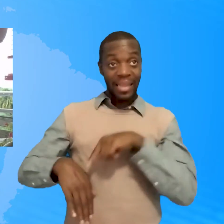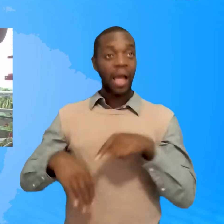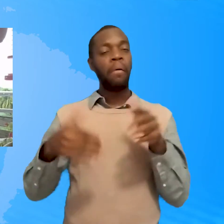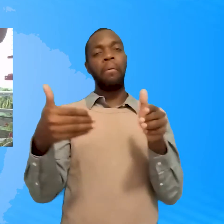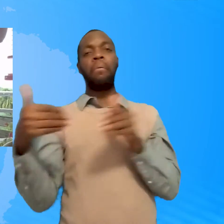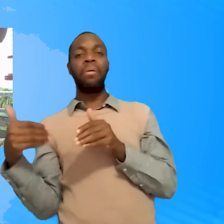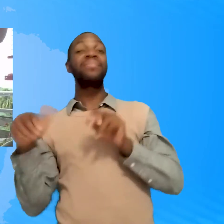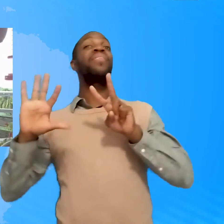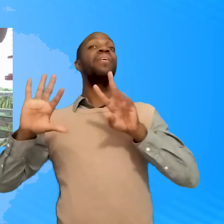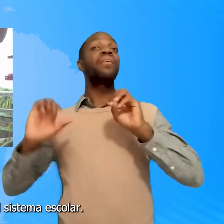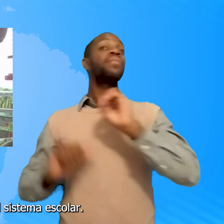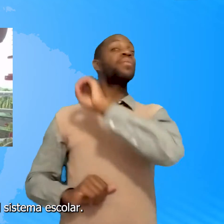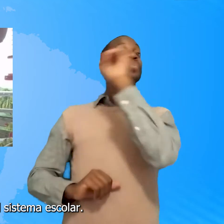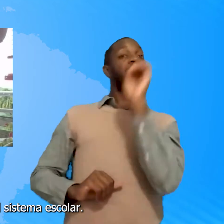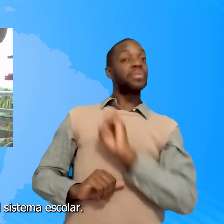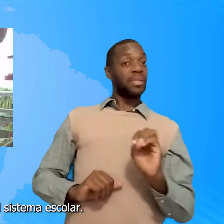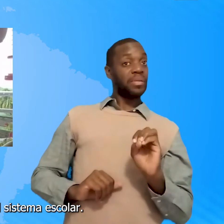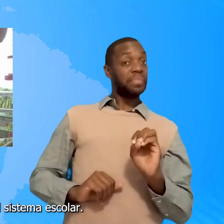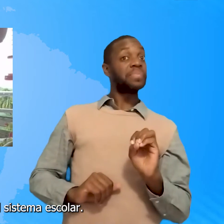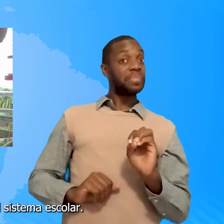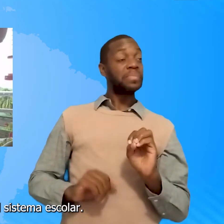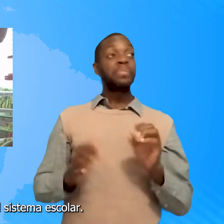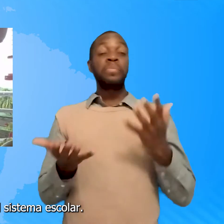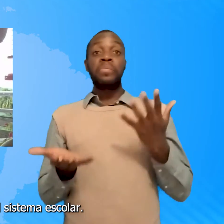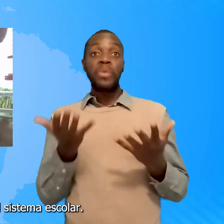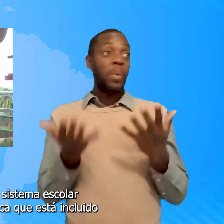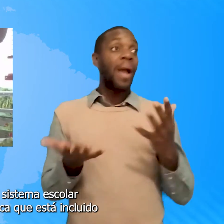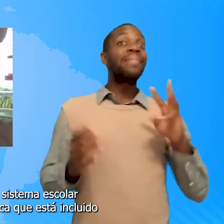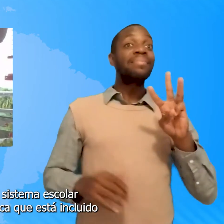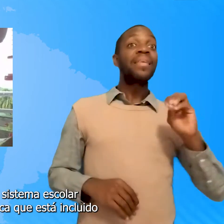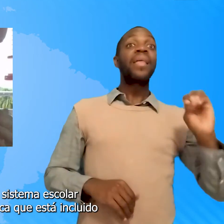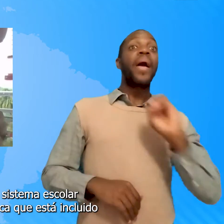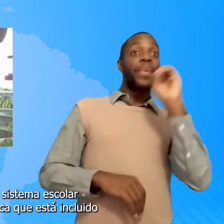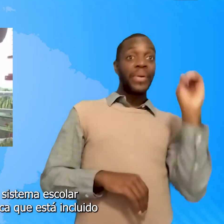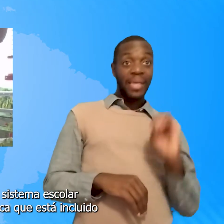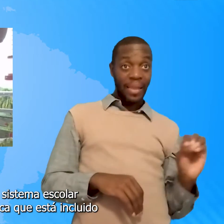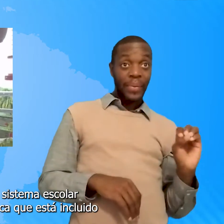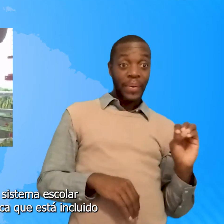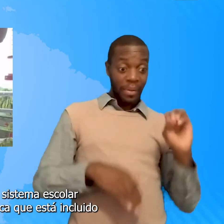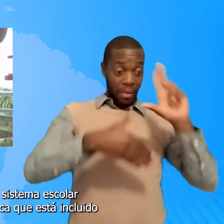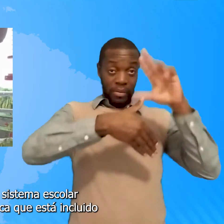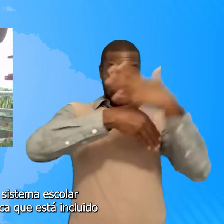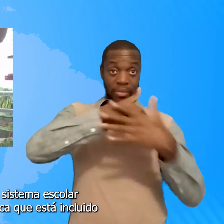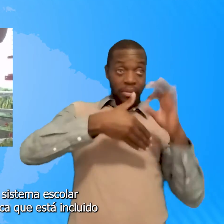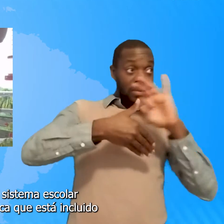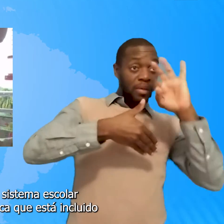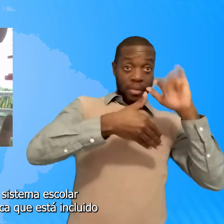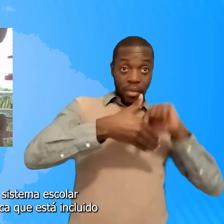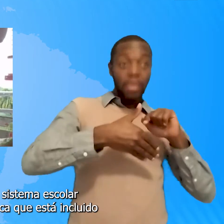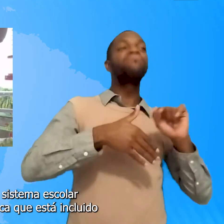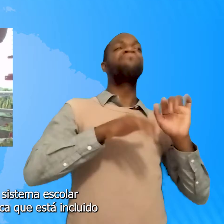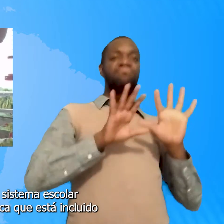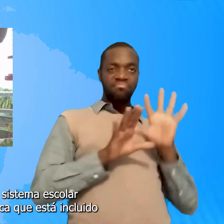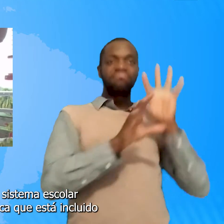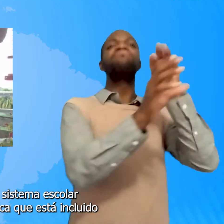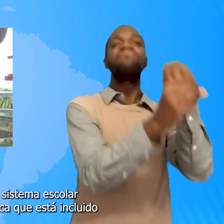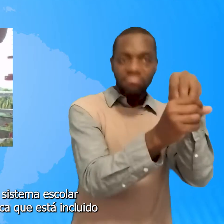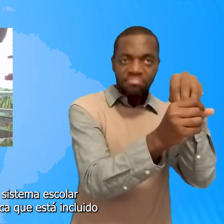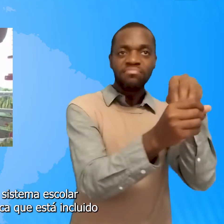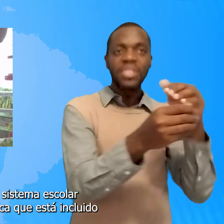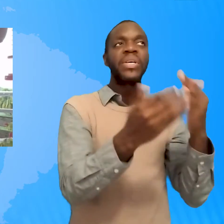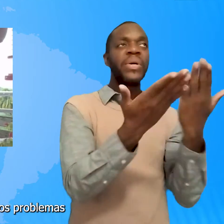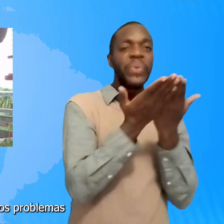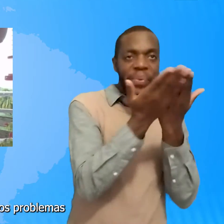Latina estaba dentro del sistema escolar. Estar dentro del sistema escolar, solo estar no significa que